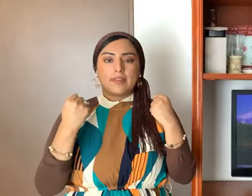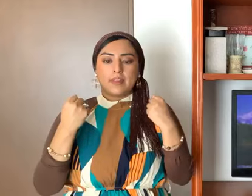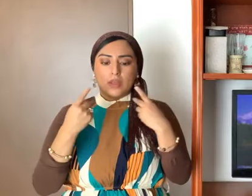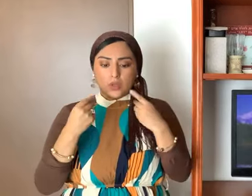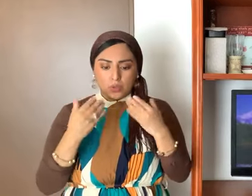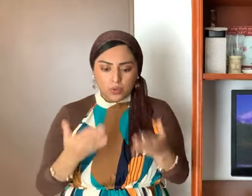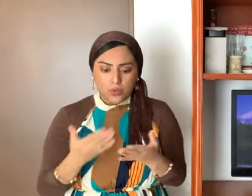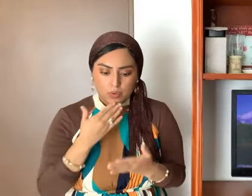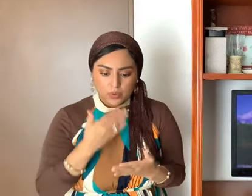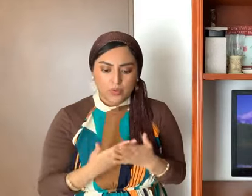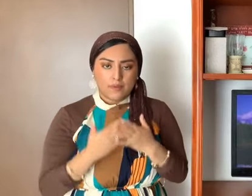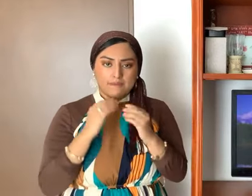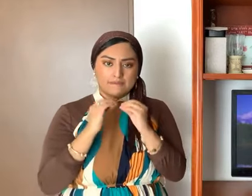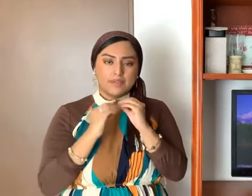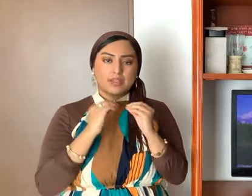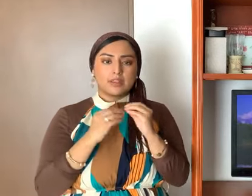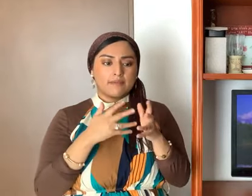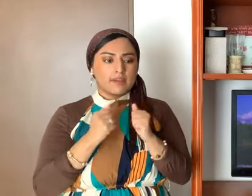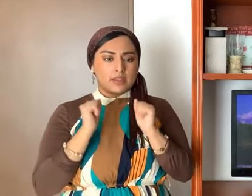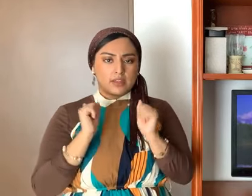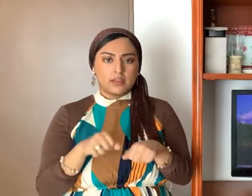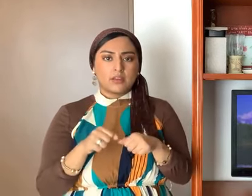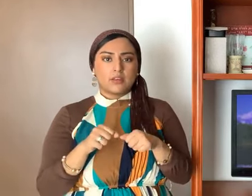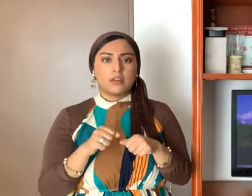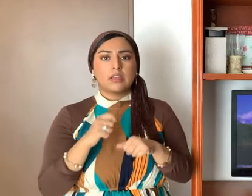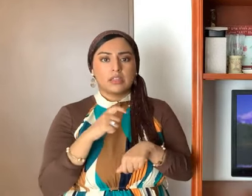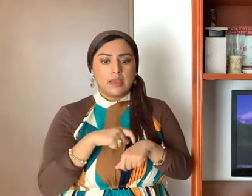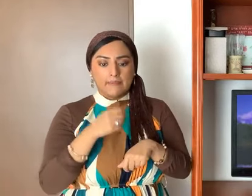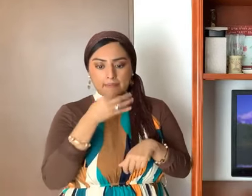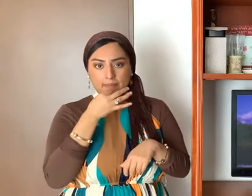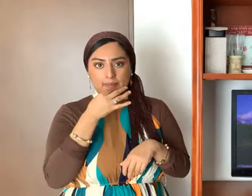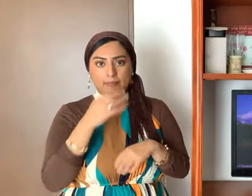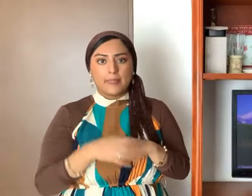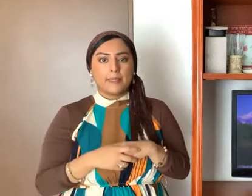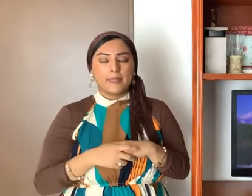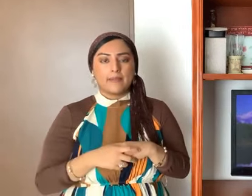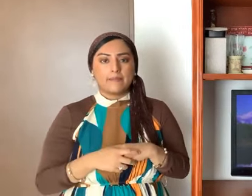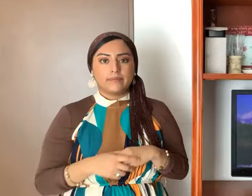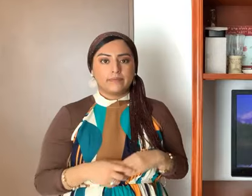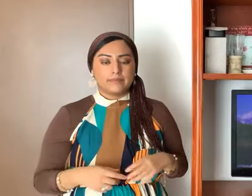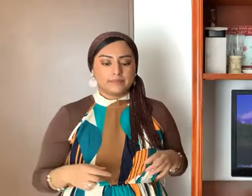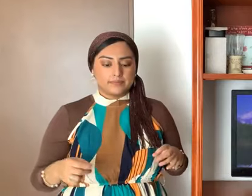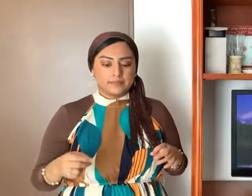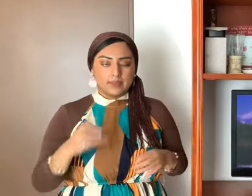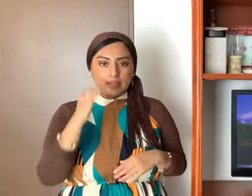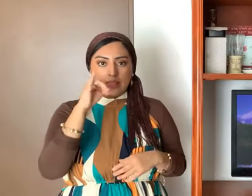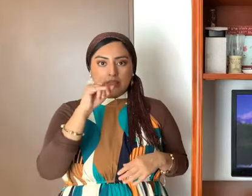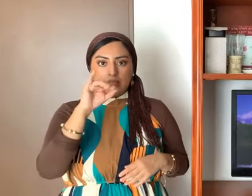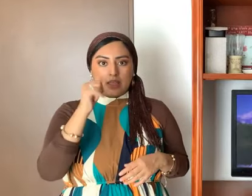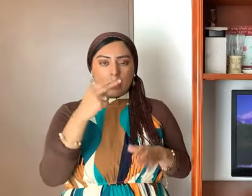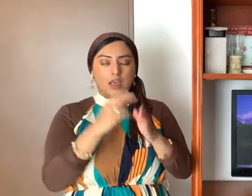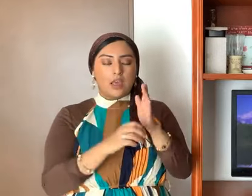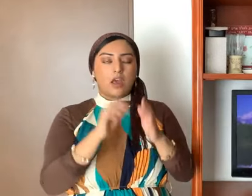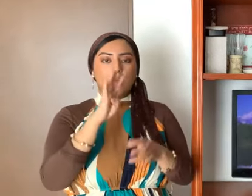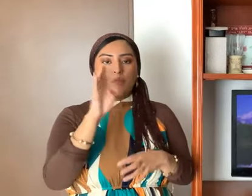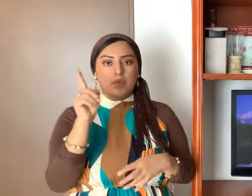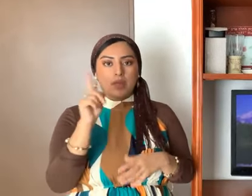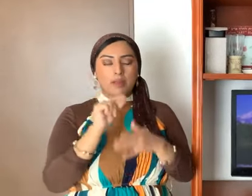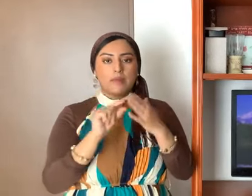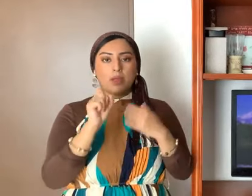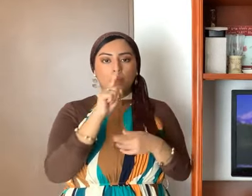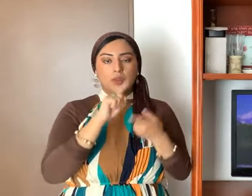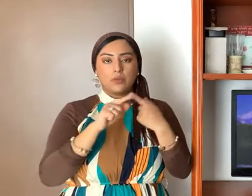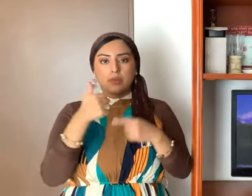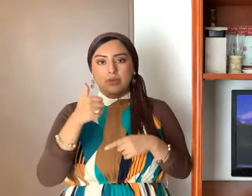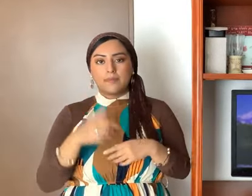las cosas bien, corrige pronto, sí se puede y falta poco tiempo, así que no te tardes. Isaías 41, verso del